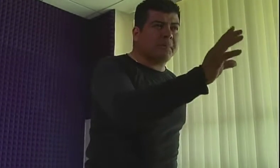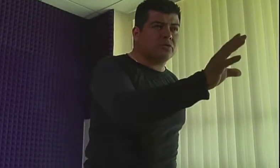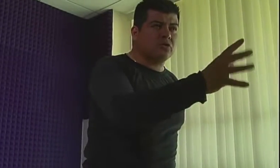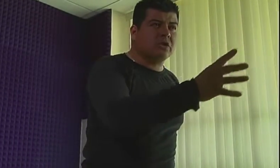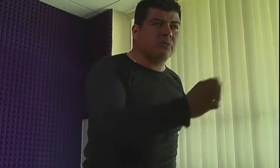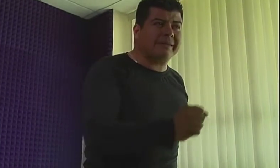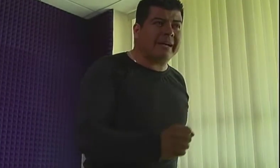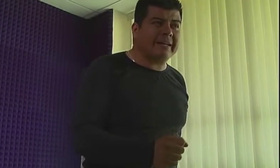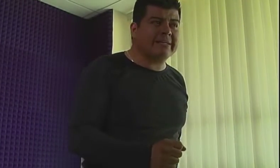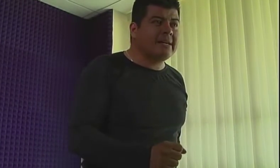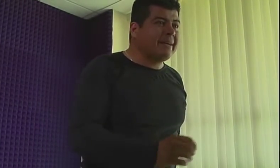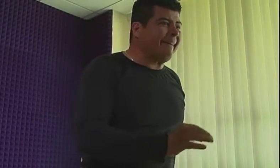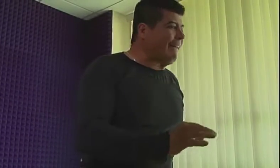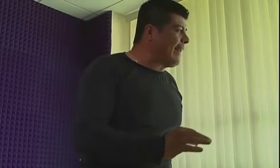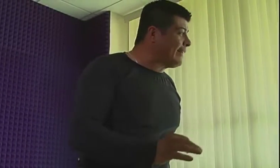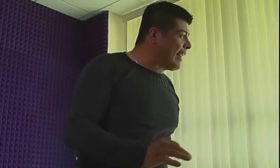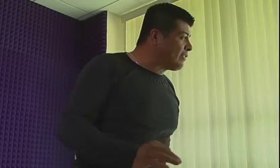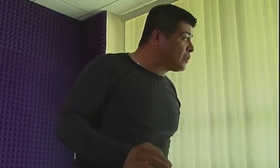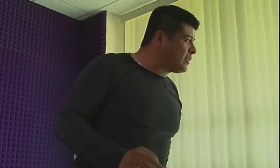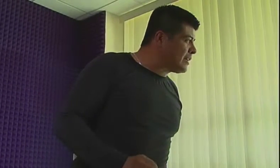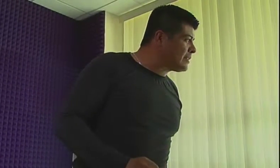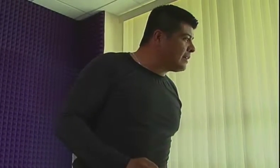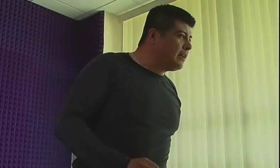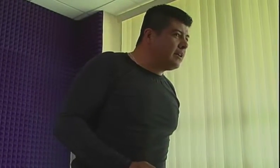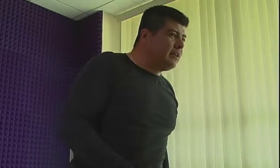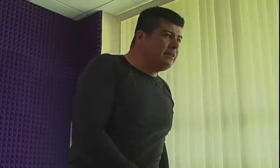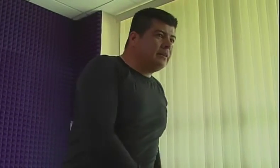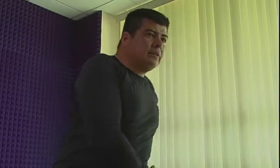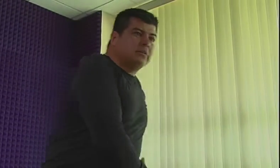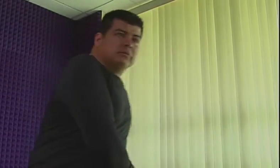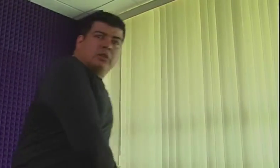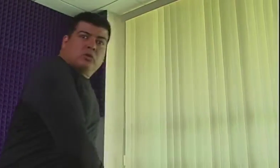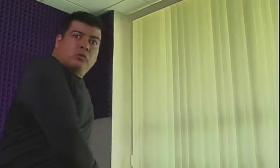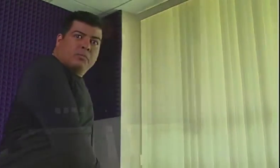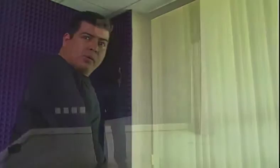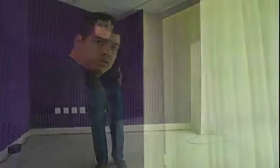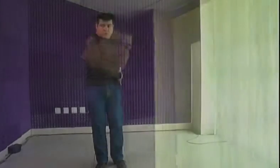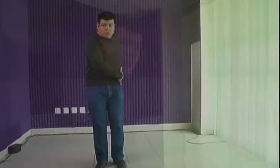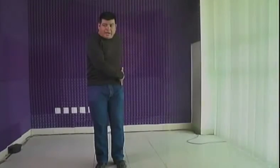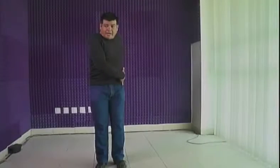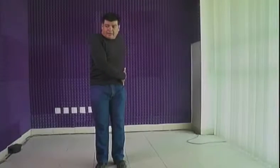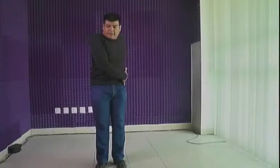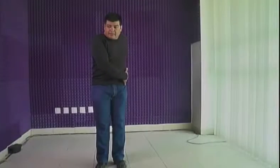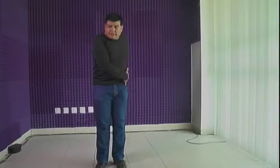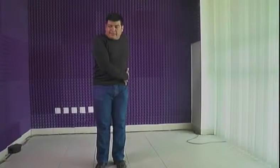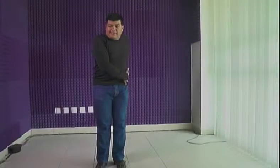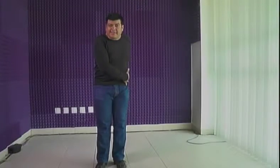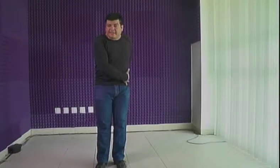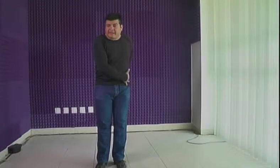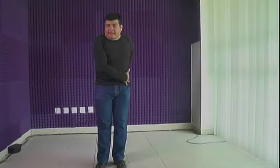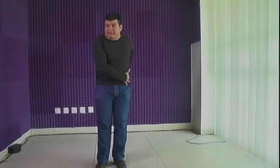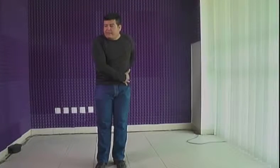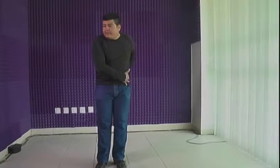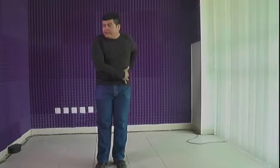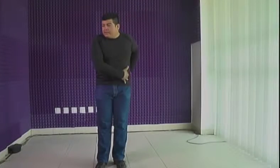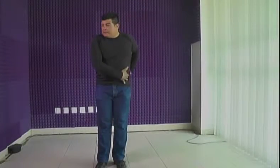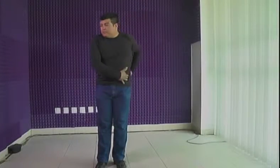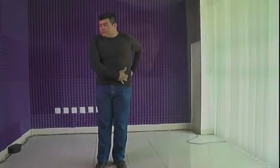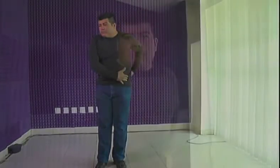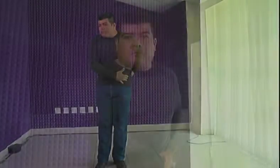sus indumentarias, que eran ladrones. Escondió un poco su moral. Y Artaban: "¿Qué